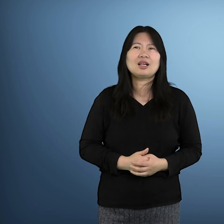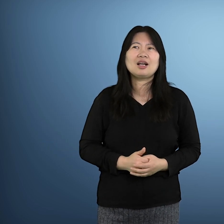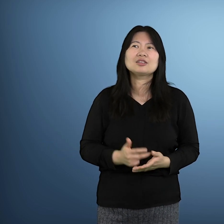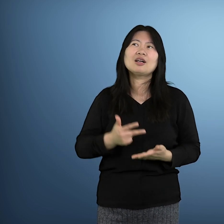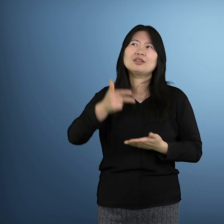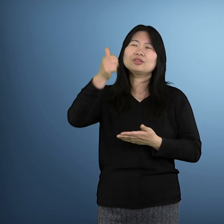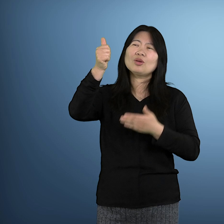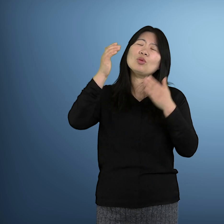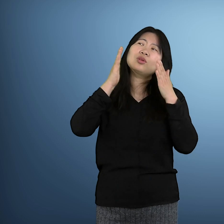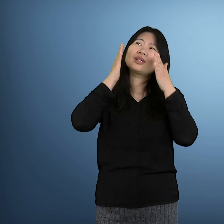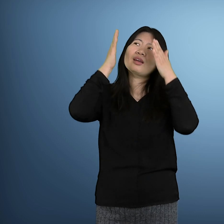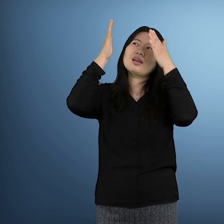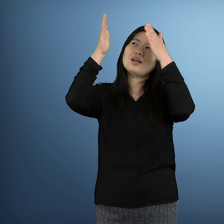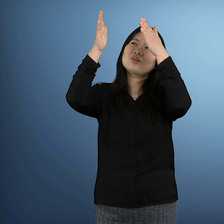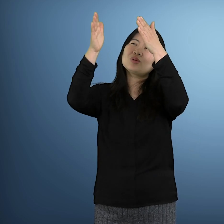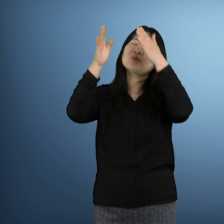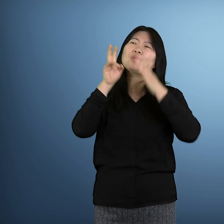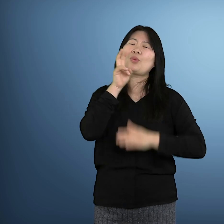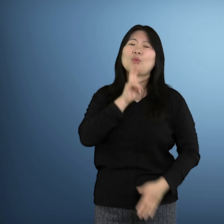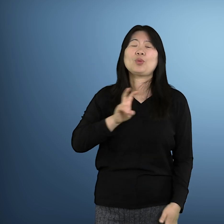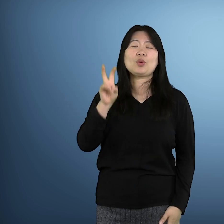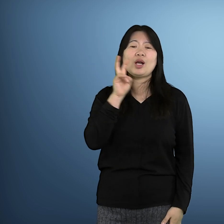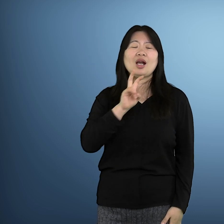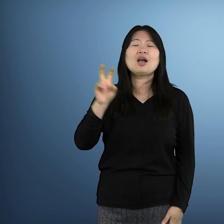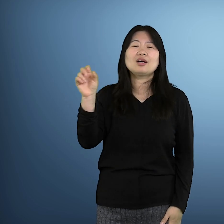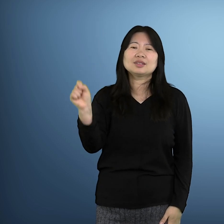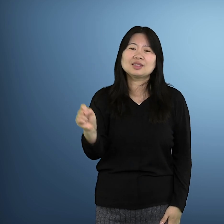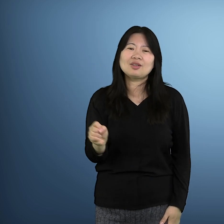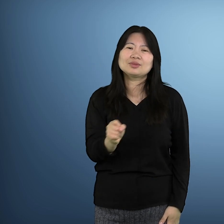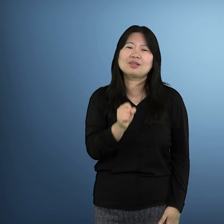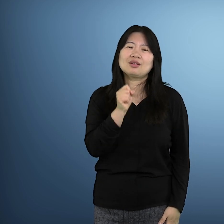주를 향한 노래로,